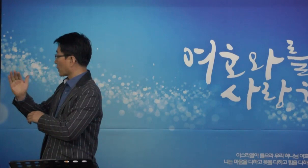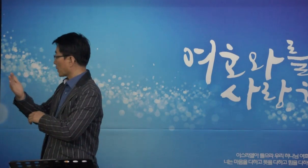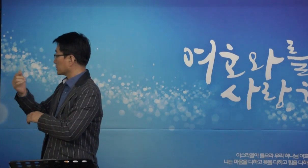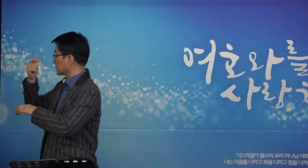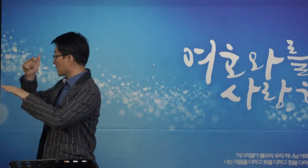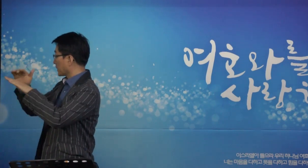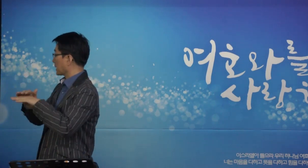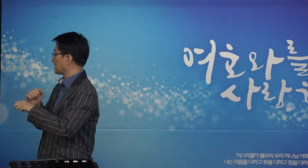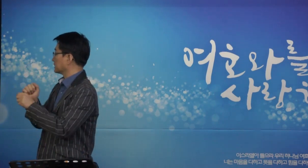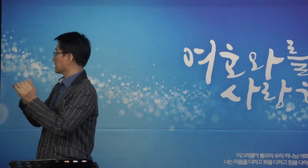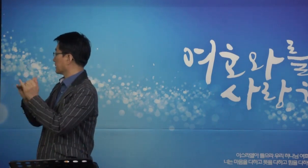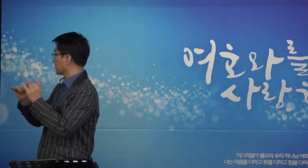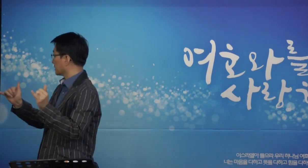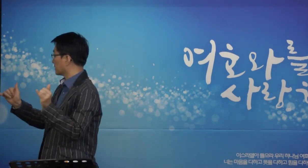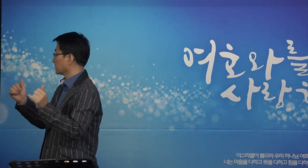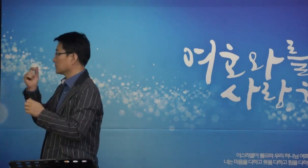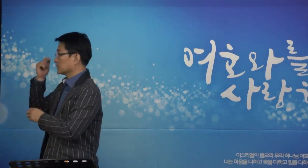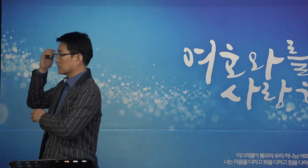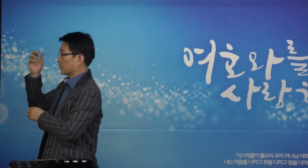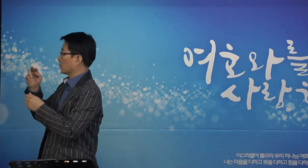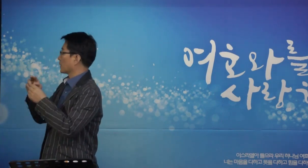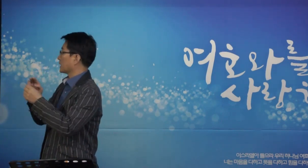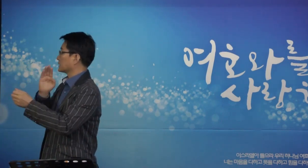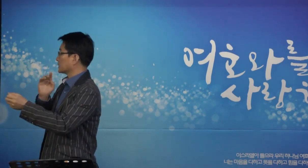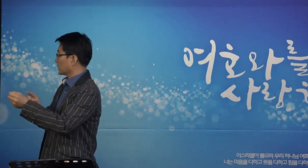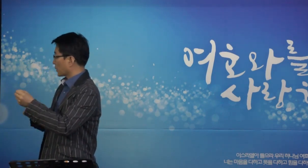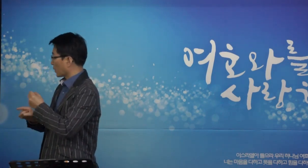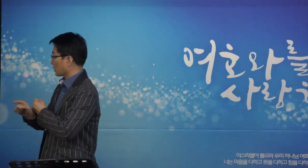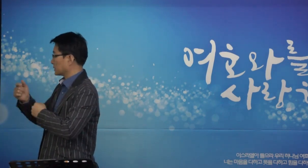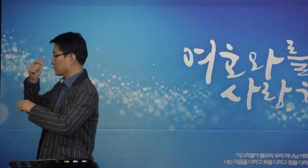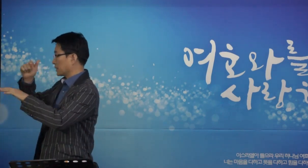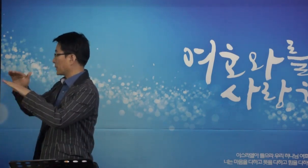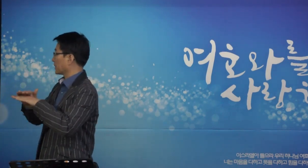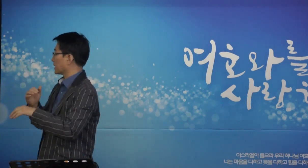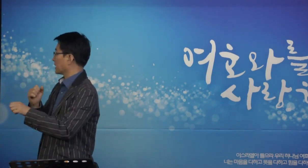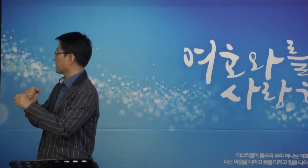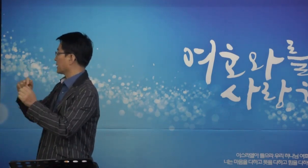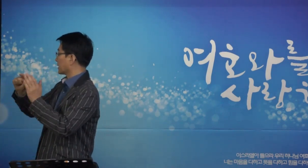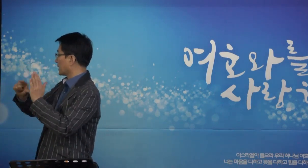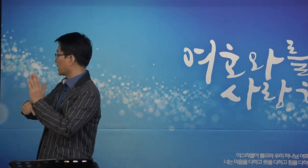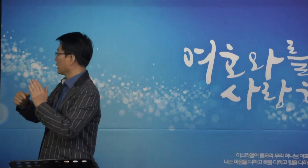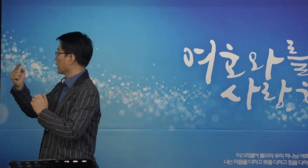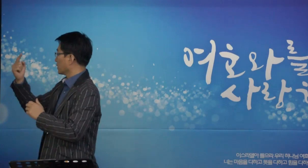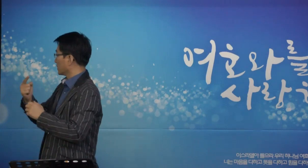아버지께 참되게 예배하는 자들은 영과 진리로 예배할 때가 오나니